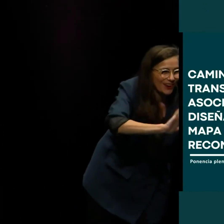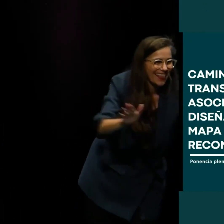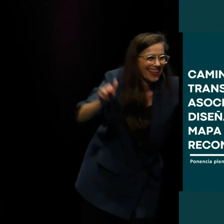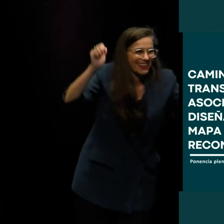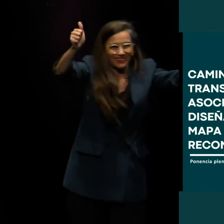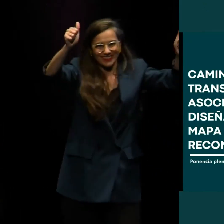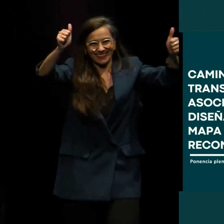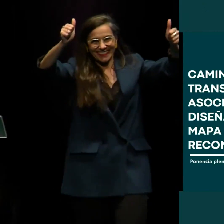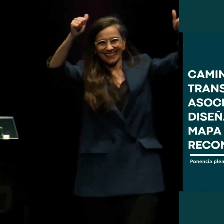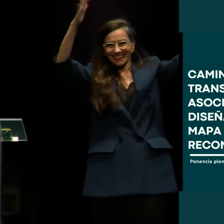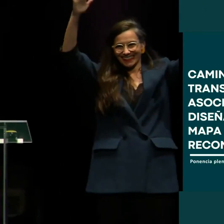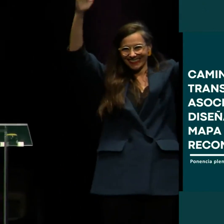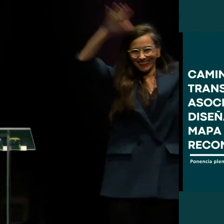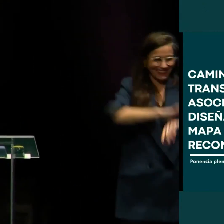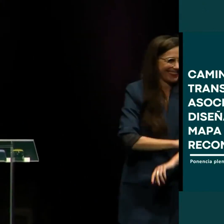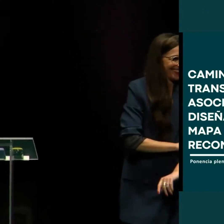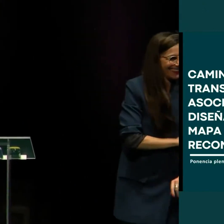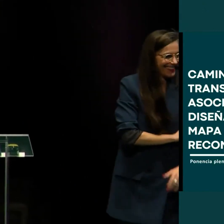¿Todo bien?